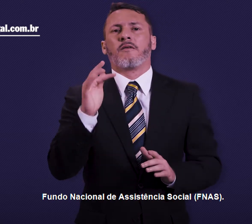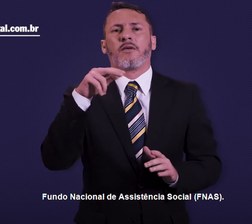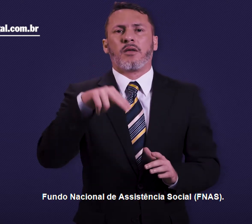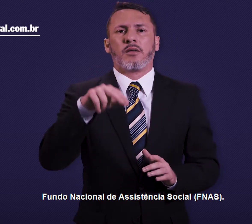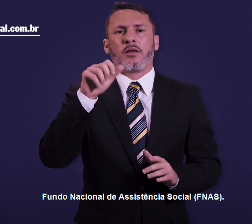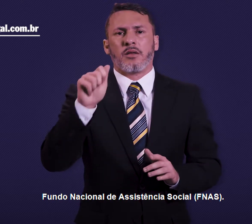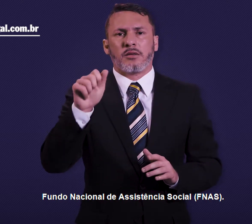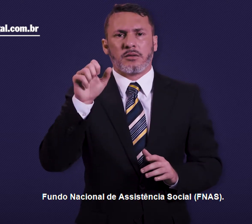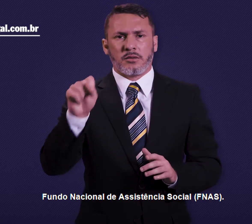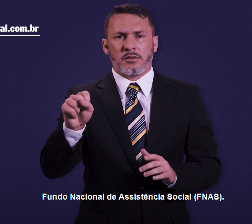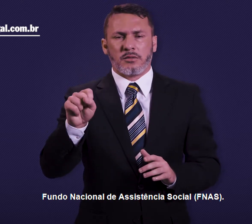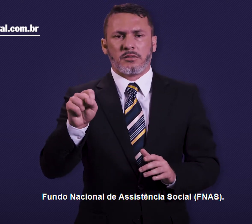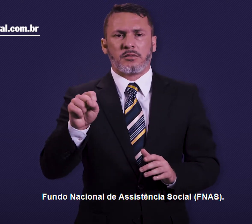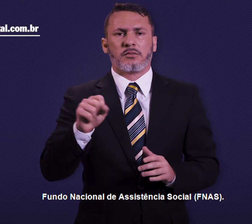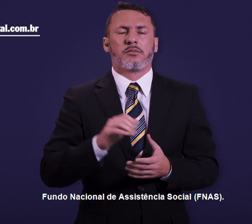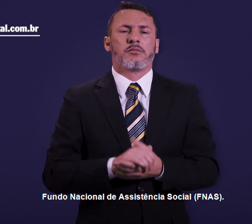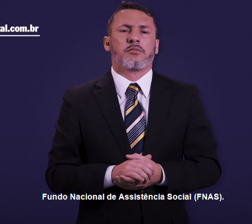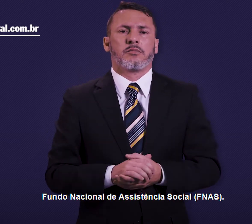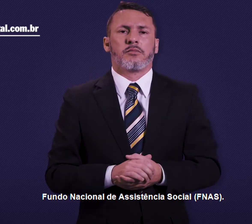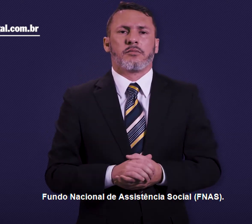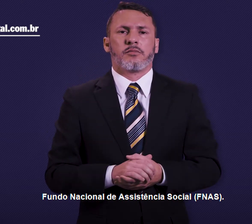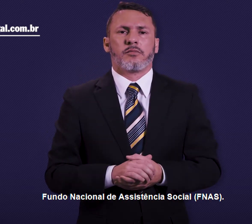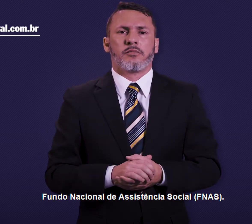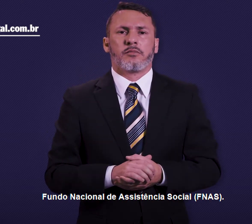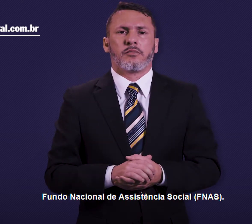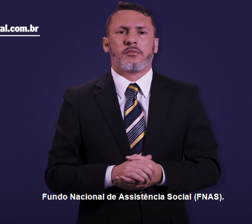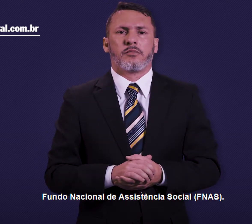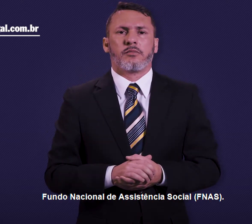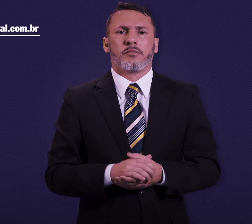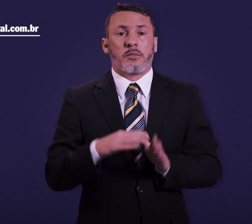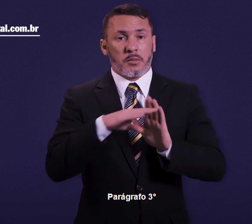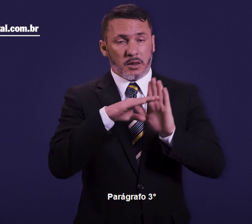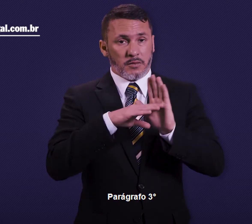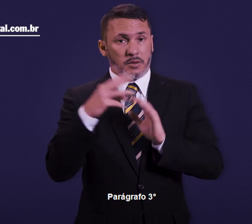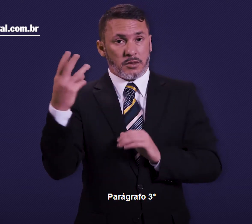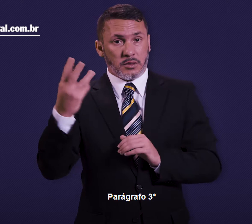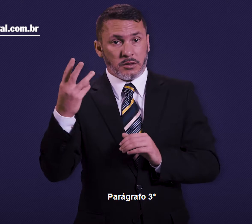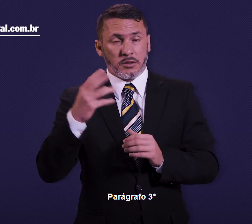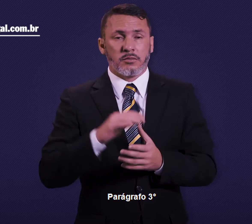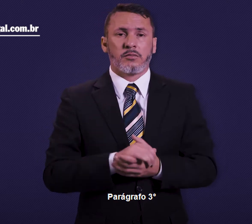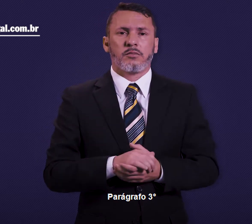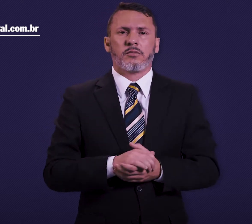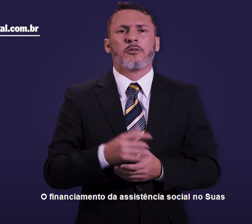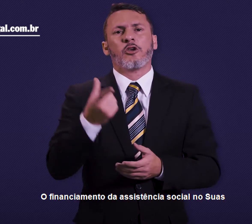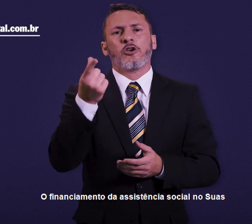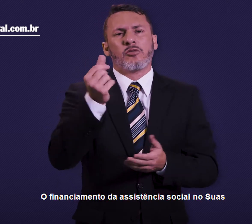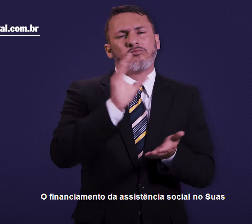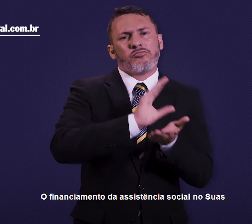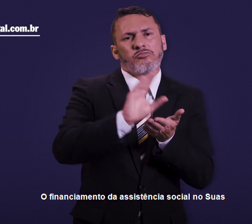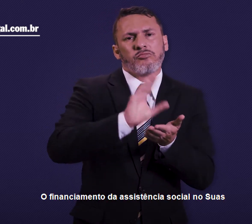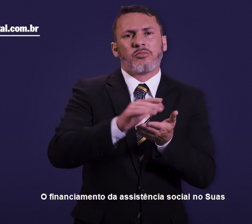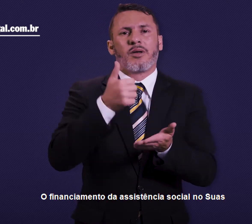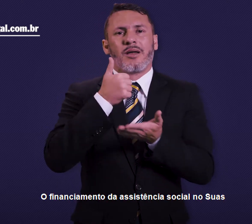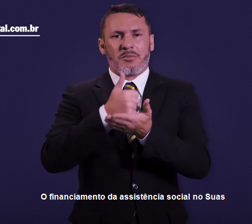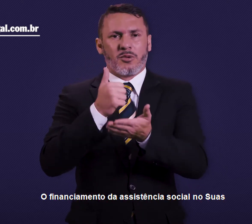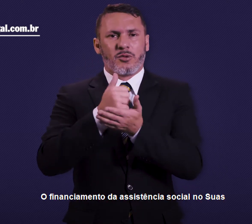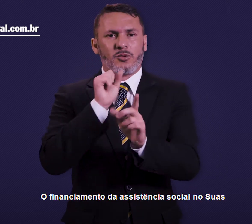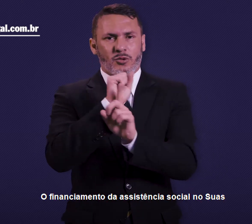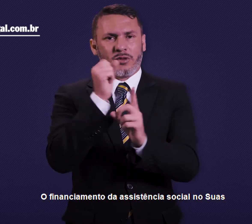Fundo Nacional de Assistência Social, FNAS. Parágrafo 3º. O financiamento da assistência social